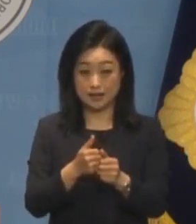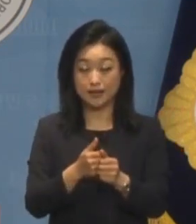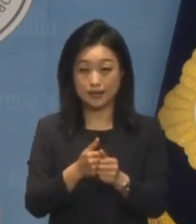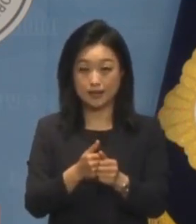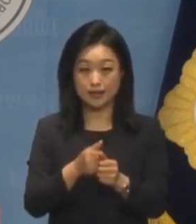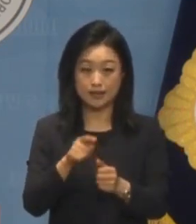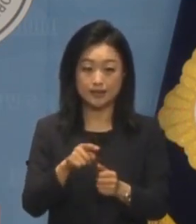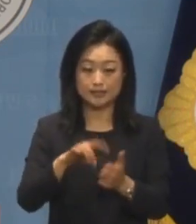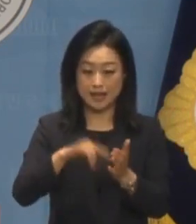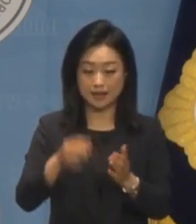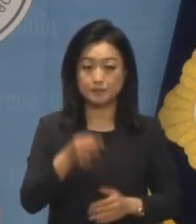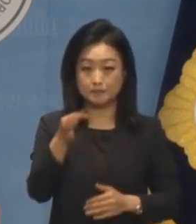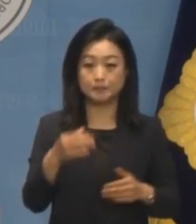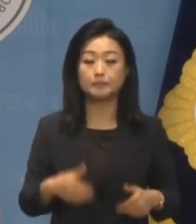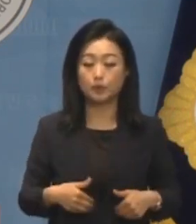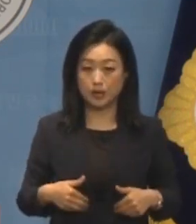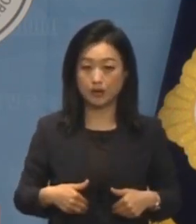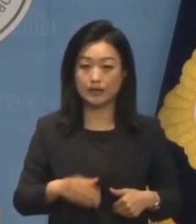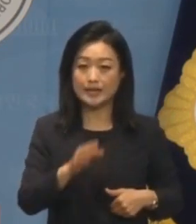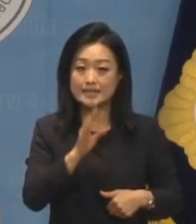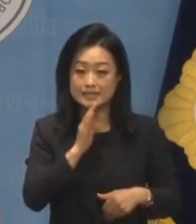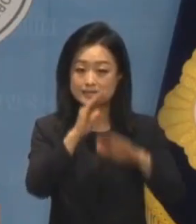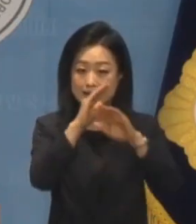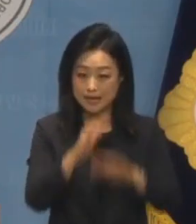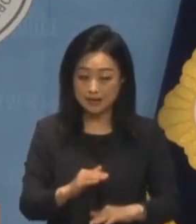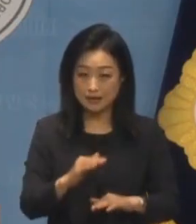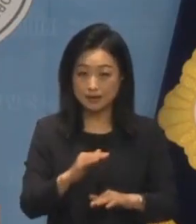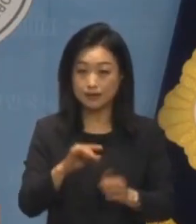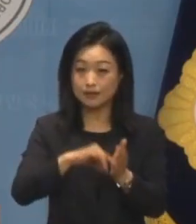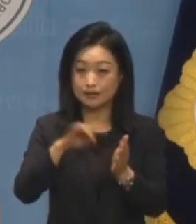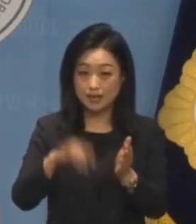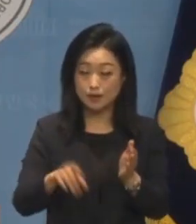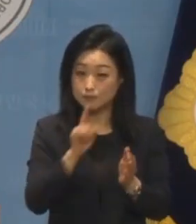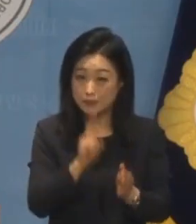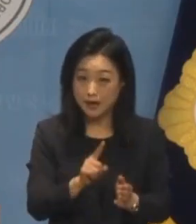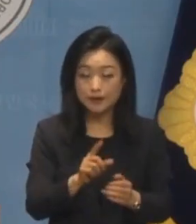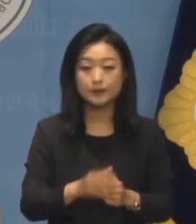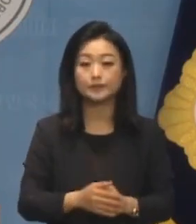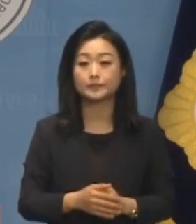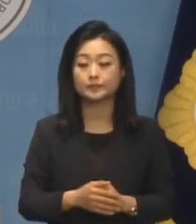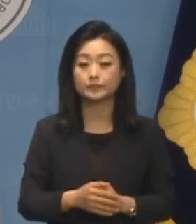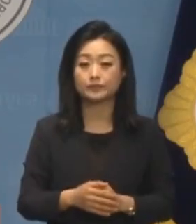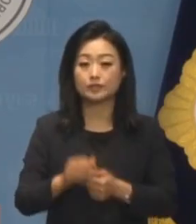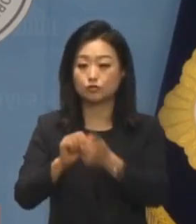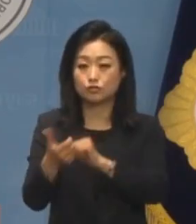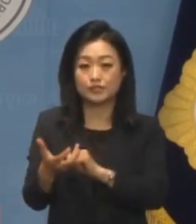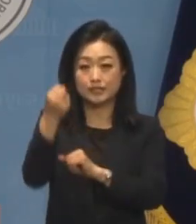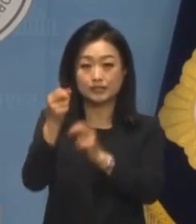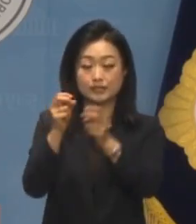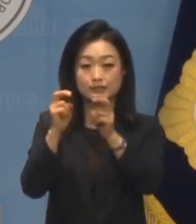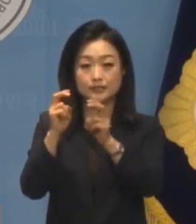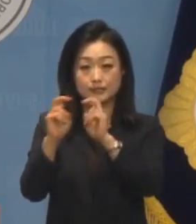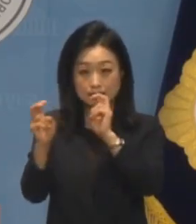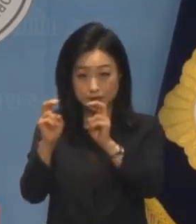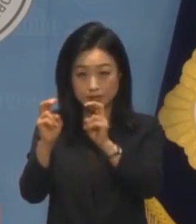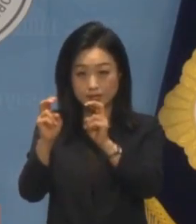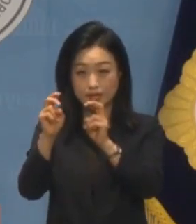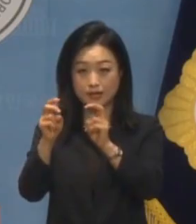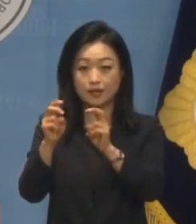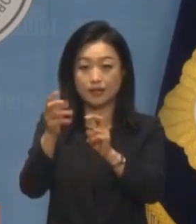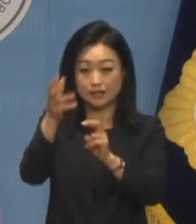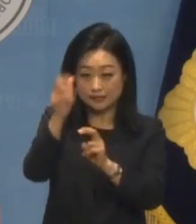것입니다. 실질 과세 원칙을 따른다면 사실상 최대 주주 할증평가는 폐지해야 하는